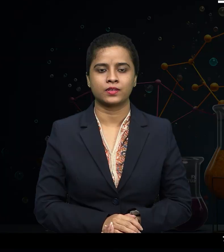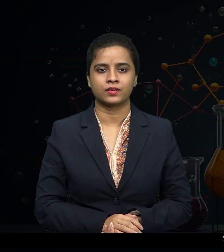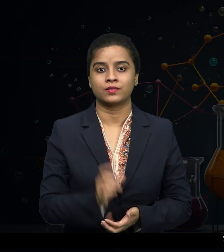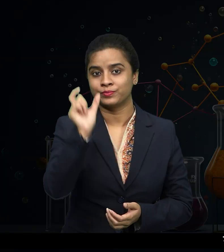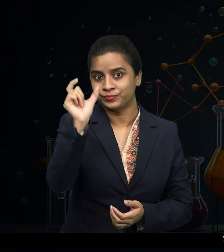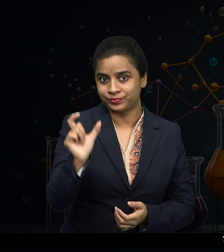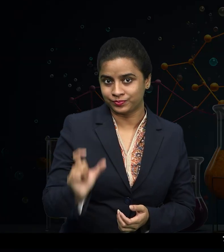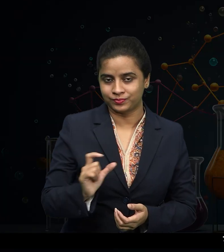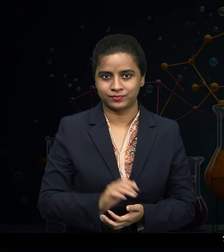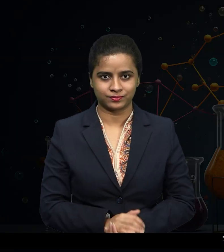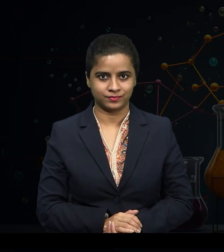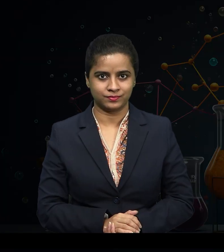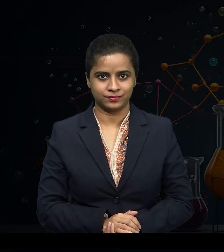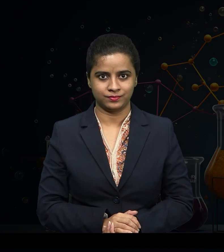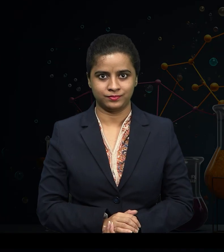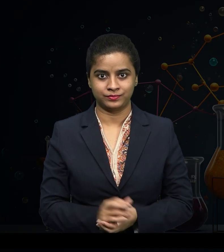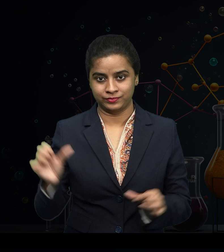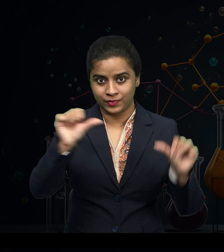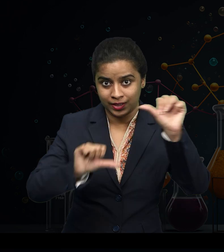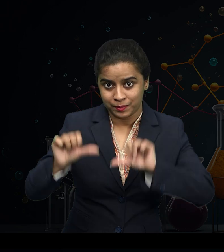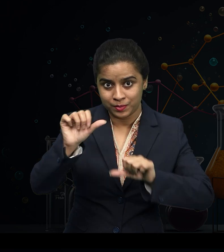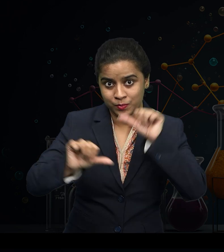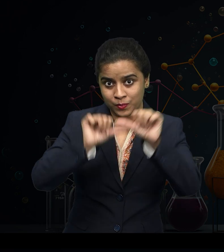मुख्य शब्द आहेत ज्वलन,